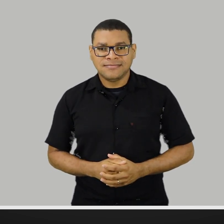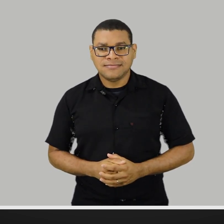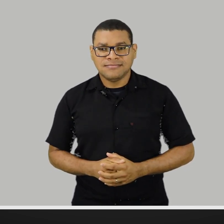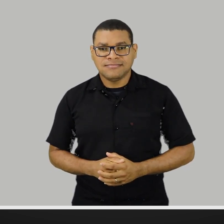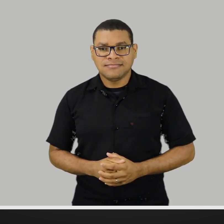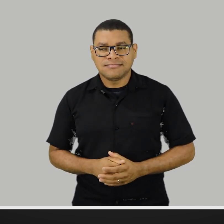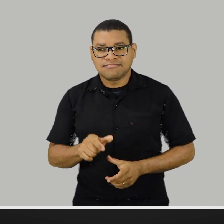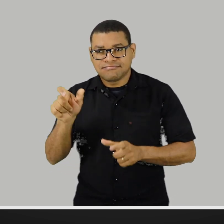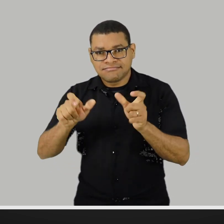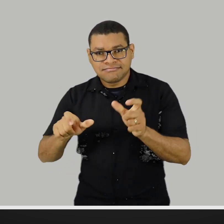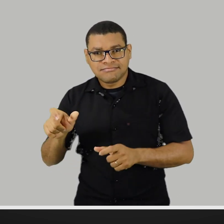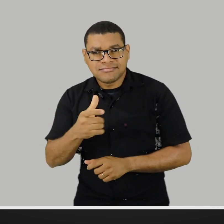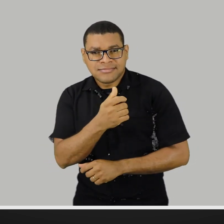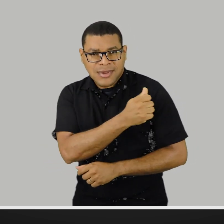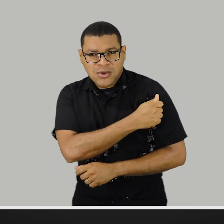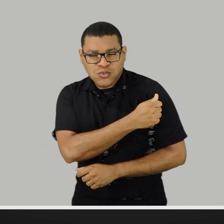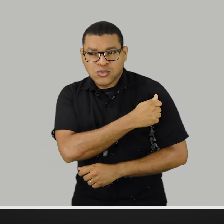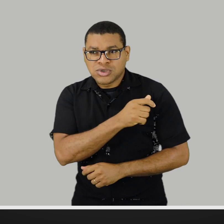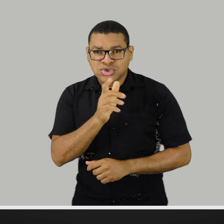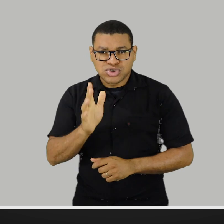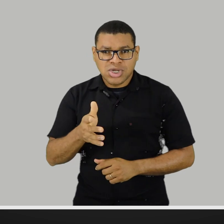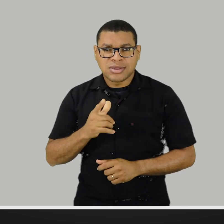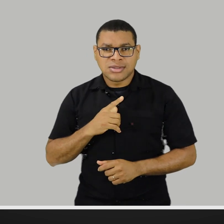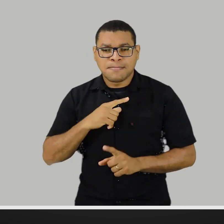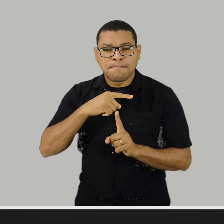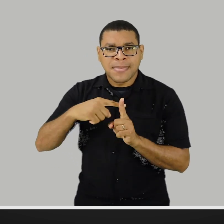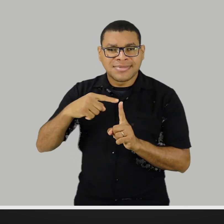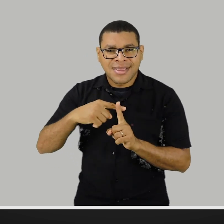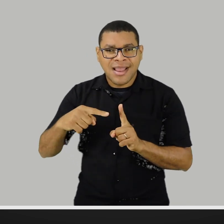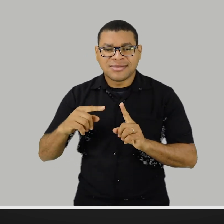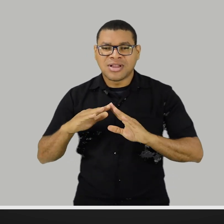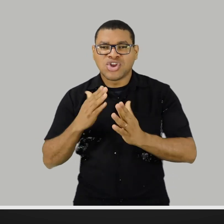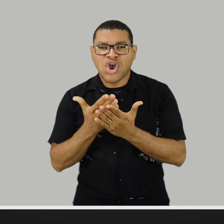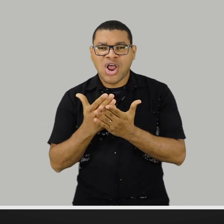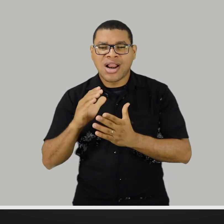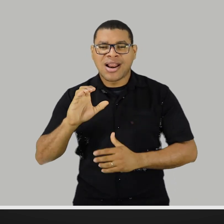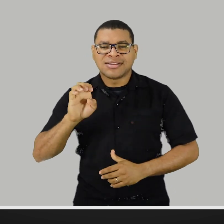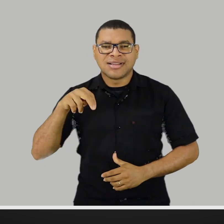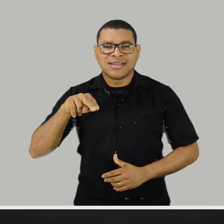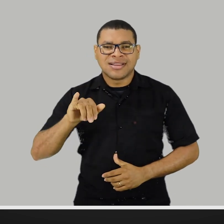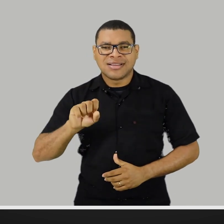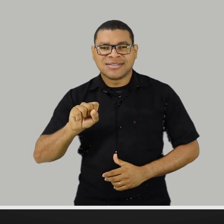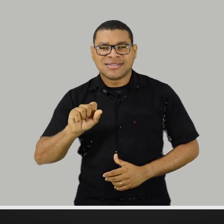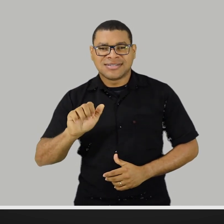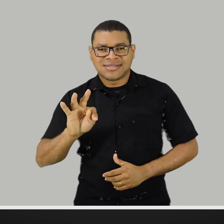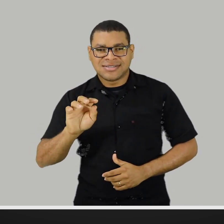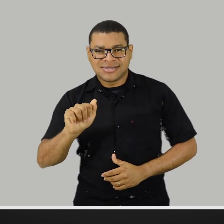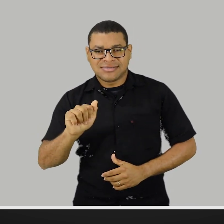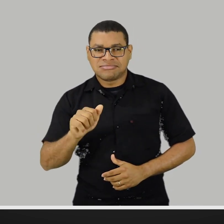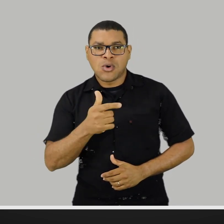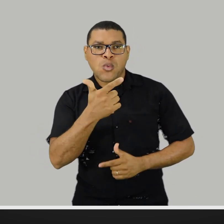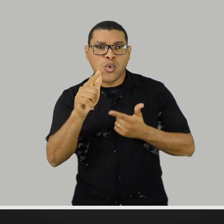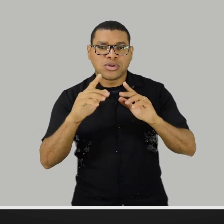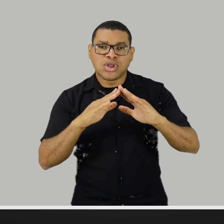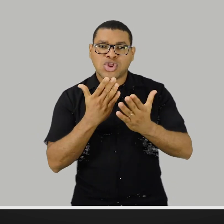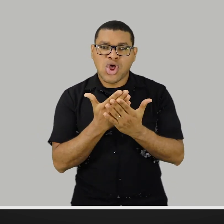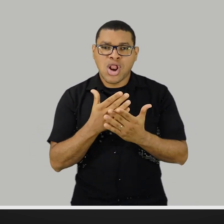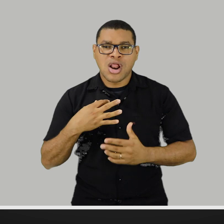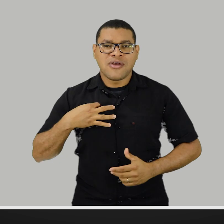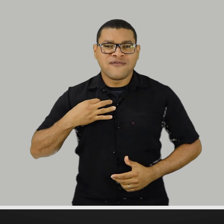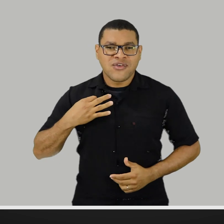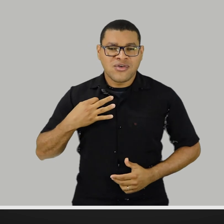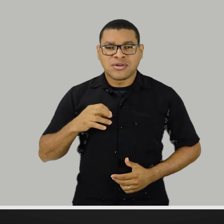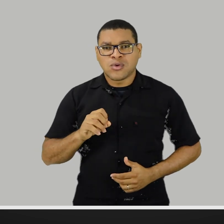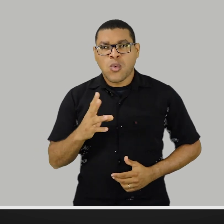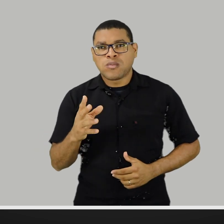os o mudaram Em algum momento taxa do ensino médio escola Cenecista entidades filantrópicas sem